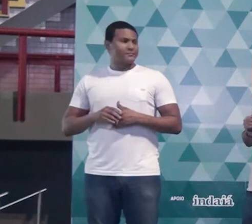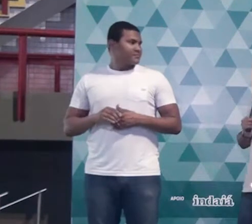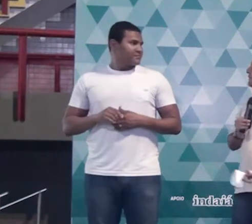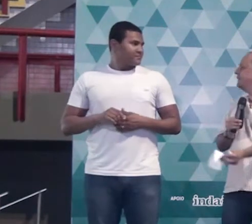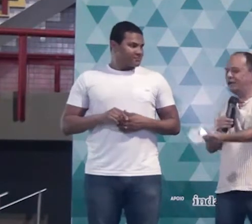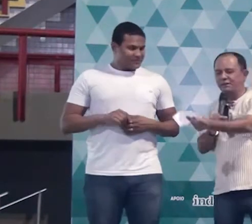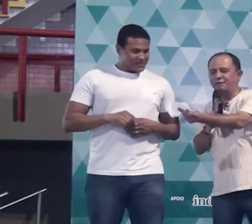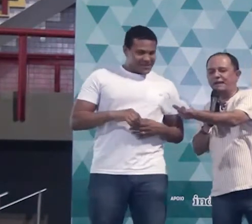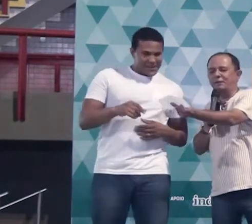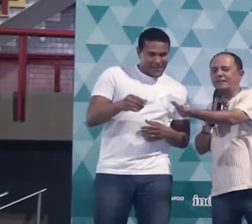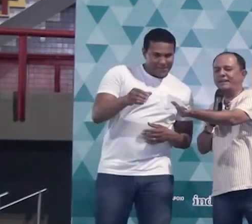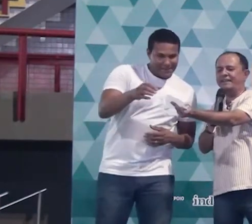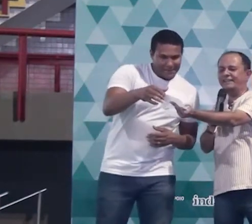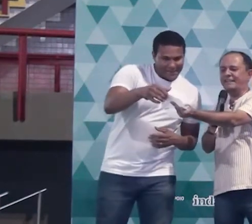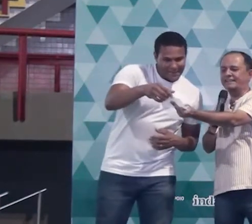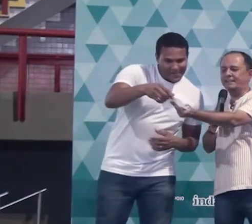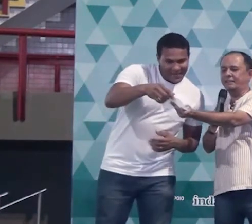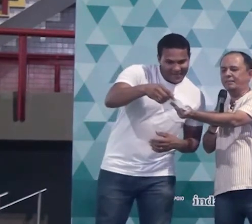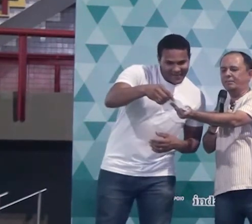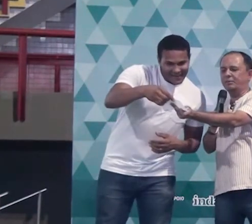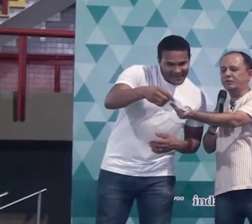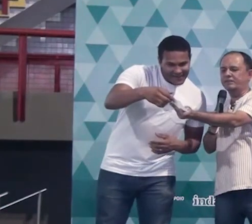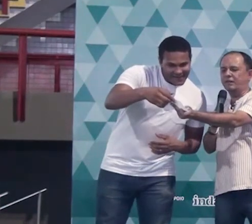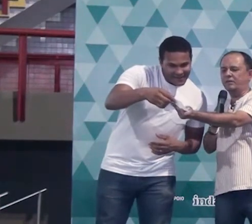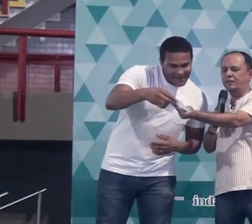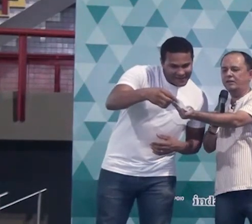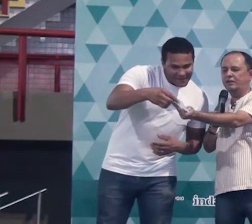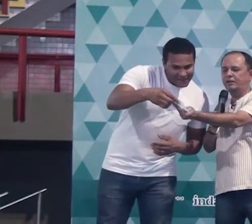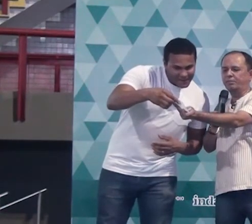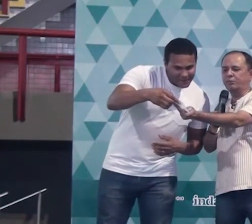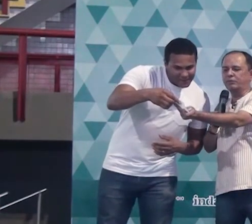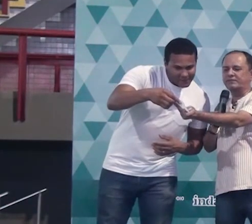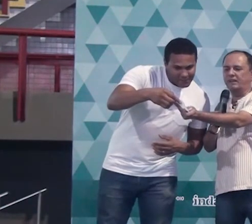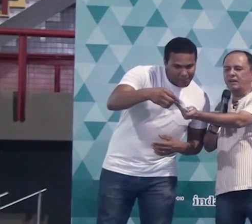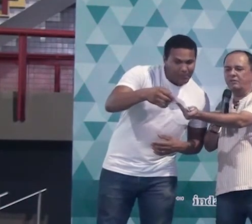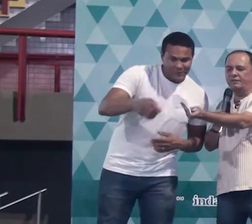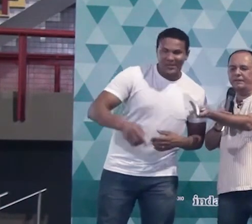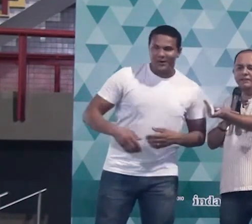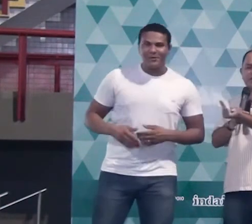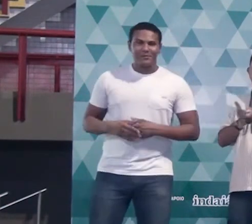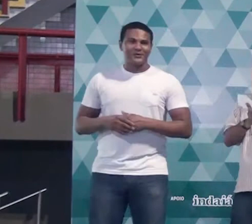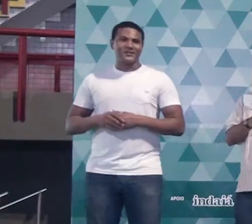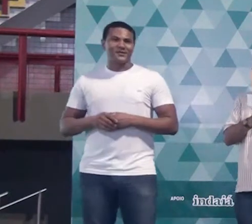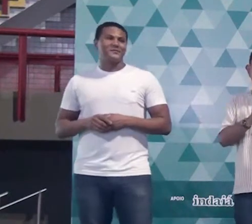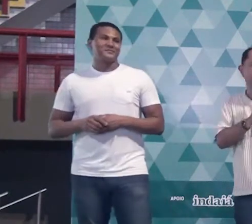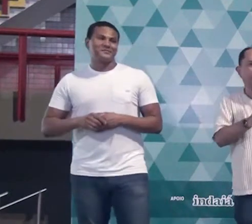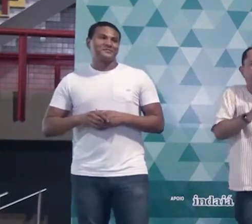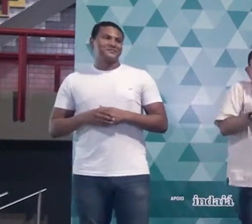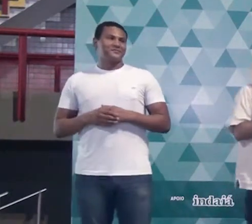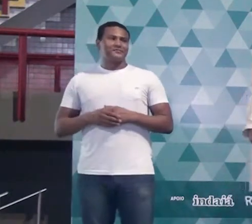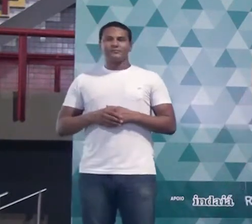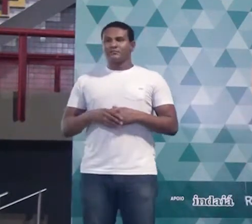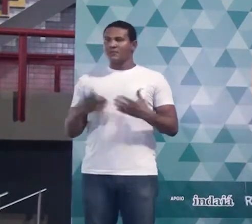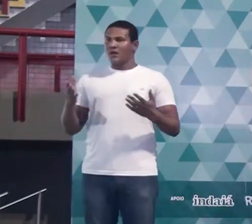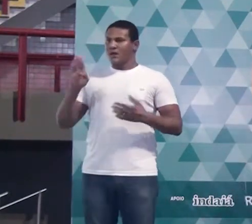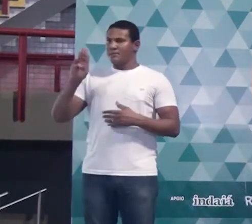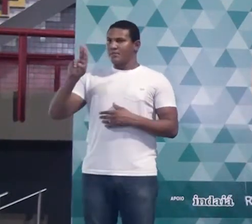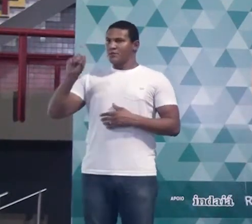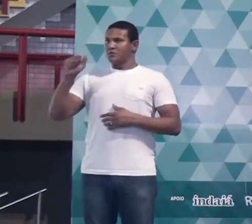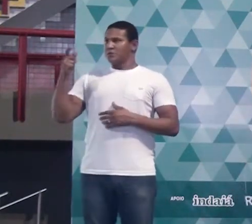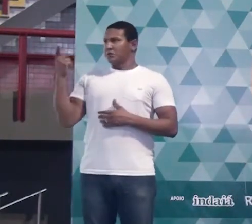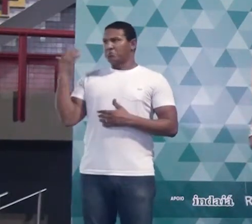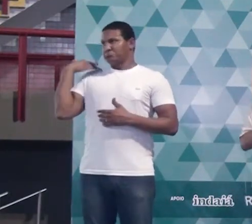Puta merda. Fala o quê, hein? Tá escrito aí. Blusão? Busão em vez de ônibus? Não sei, deve ser um ônibus bem grande.